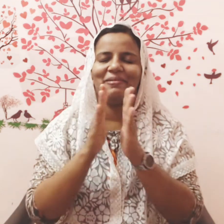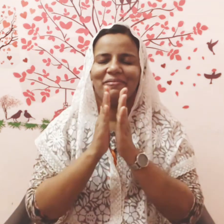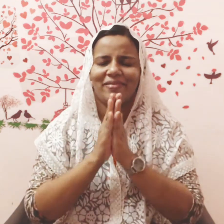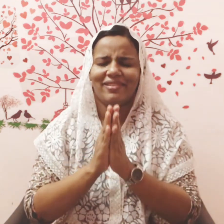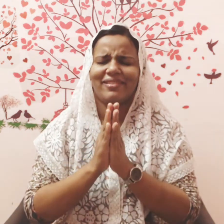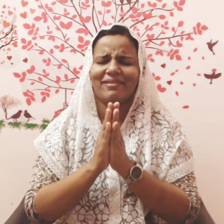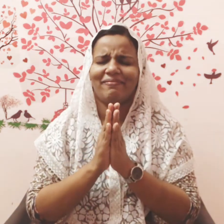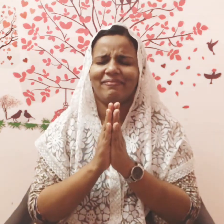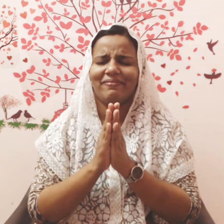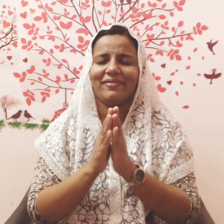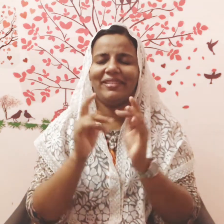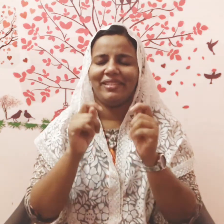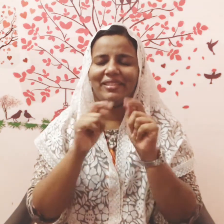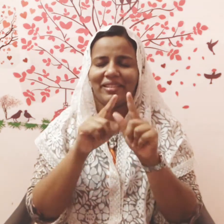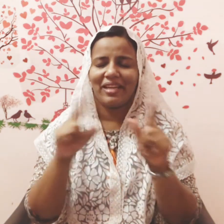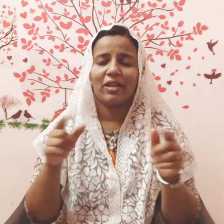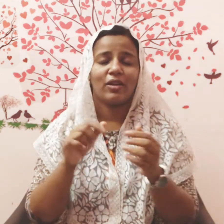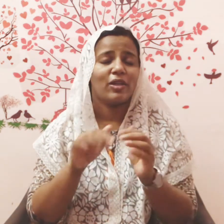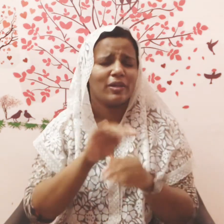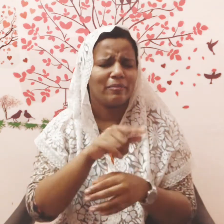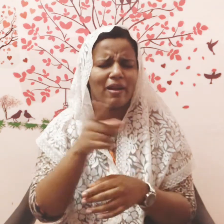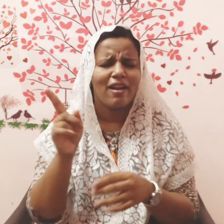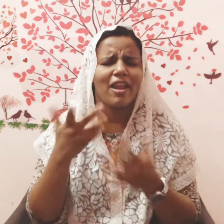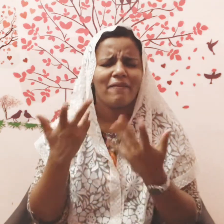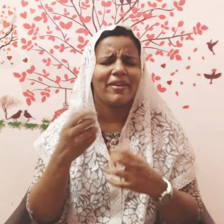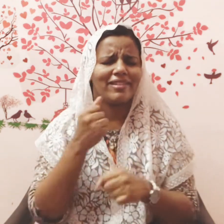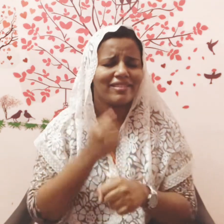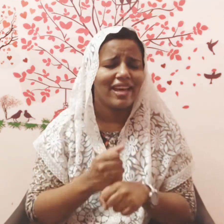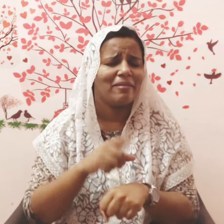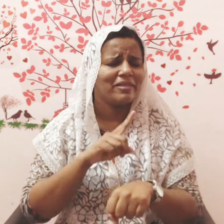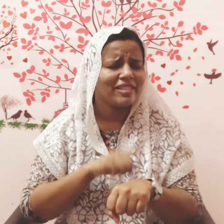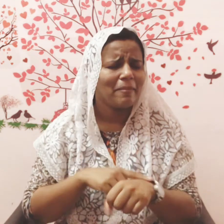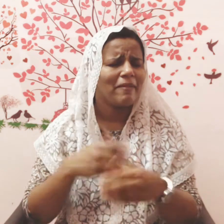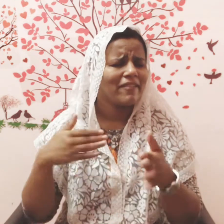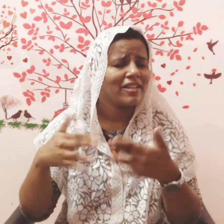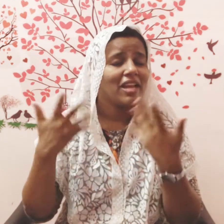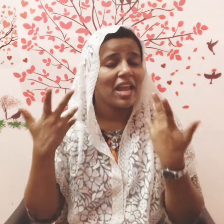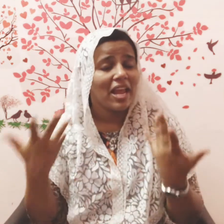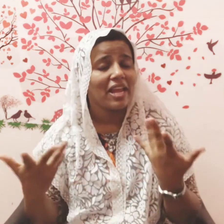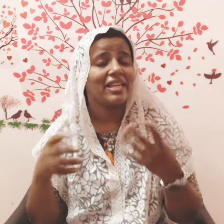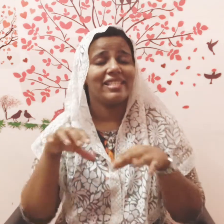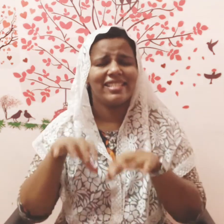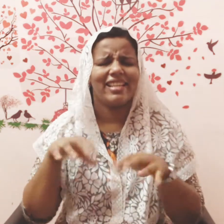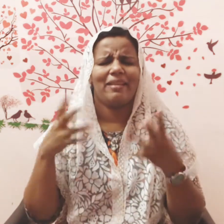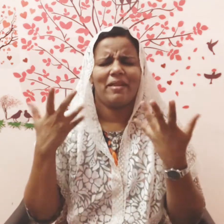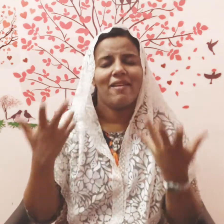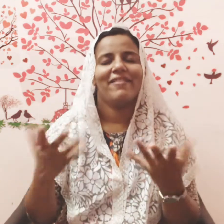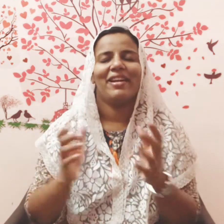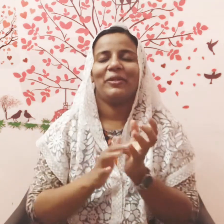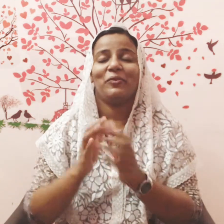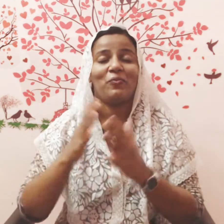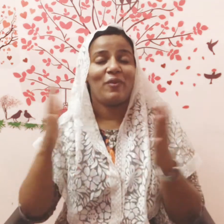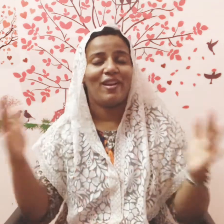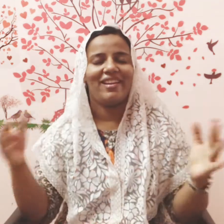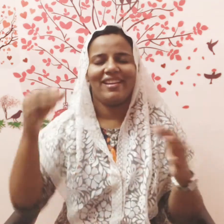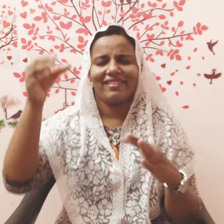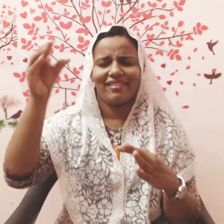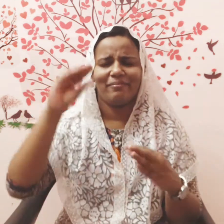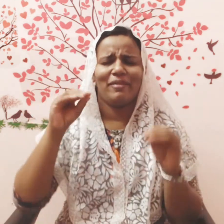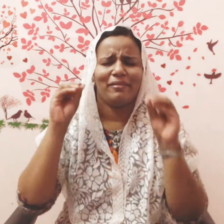അനുഗ്രഹിച്ചു പ്രാർത്ഥിക്കുന്നു. ആമേൻ. ഹല്ലേലൂയ. എൻ്റെ കുഞ്ഞുങ്ങൾ എവിടെ ഇരുന്ന് കേൾക്കുന്നു, ഏത് സമയത്ത് കേൾക്കുന്നു, അവരെവിടെയാണെങ്കിലും അങ്ങയുടെ വലിയ കൃപ തൻ്റെ കുഞ്ഞുങ്ങളുടെ